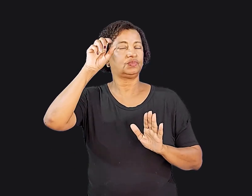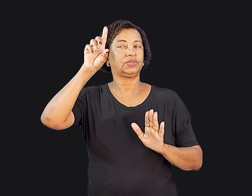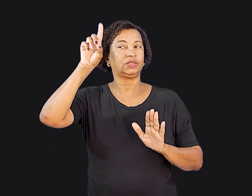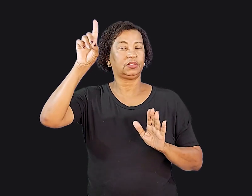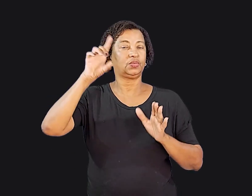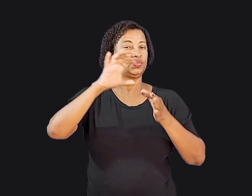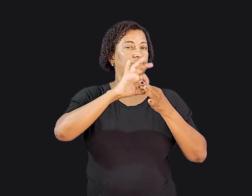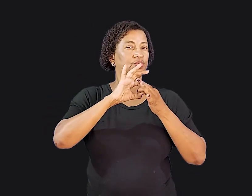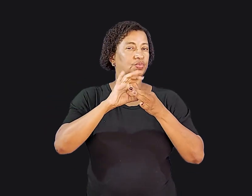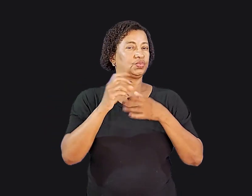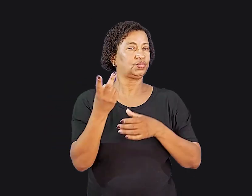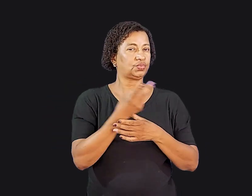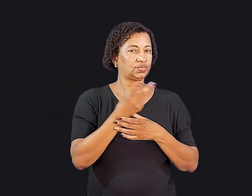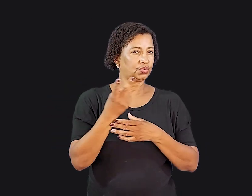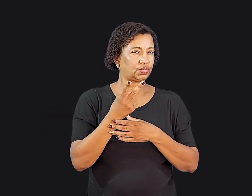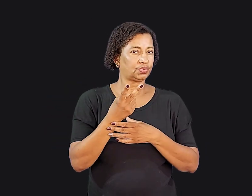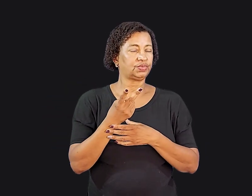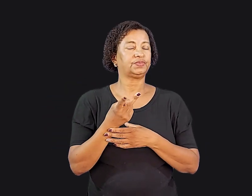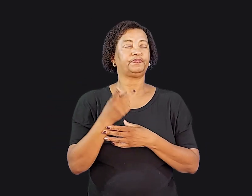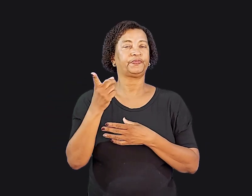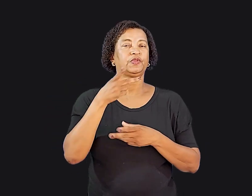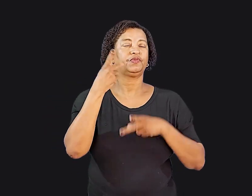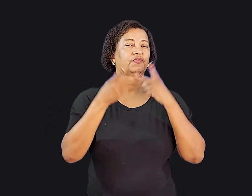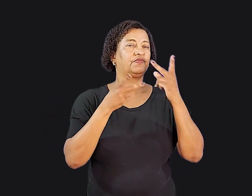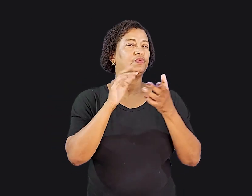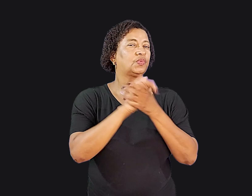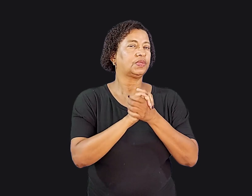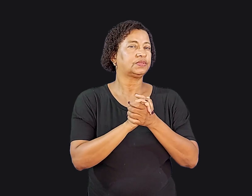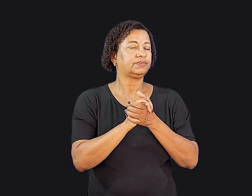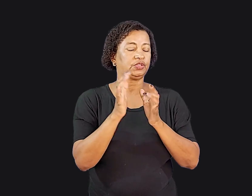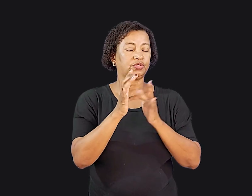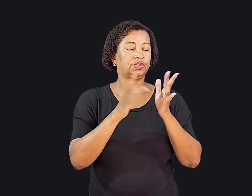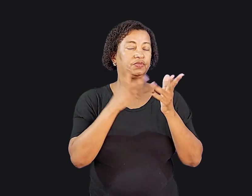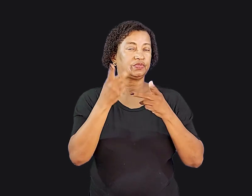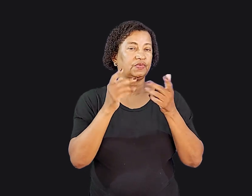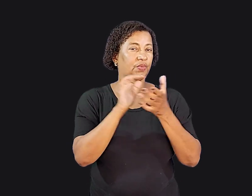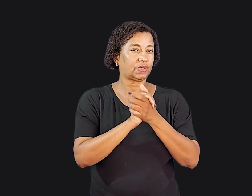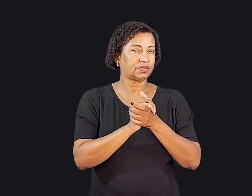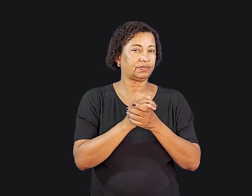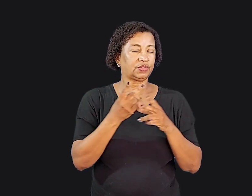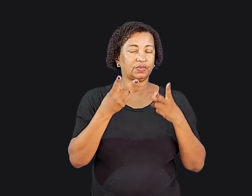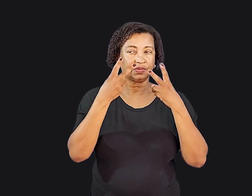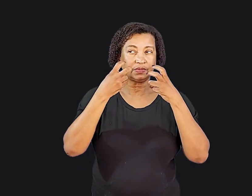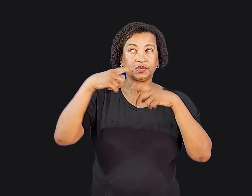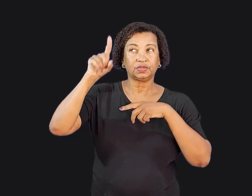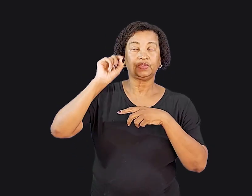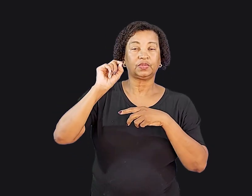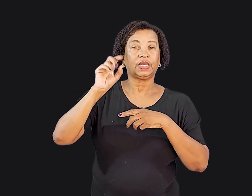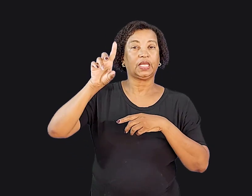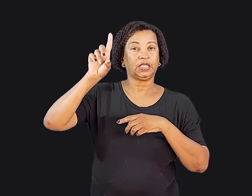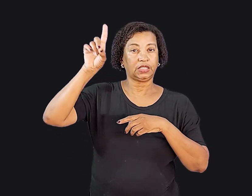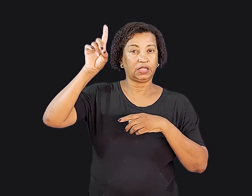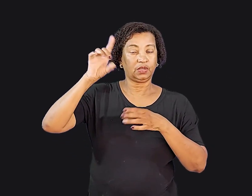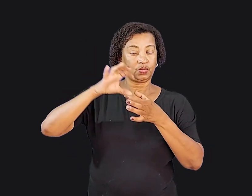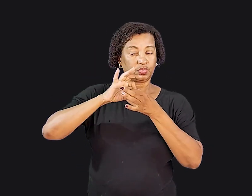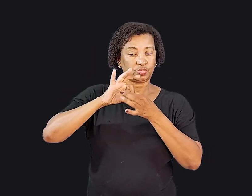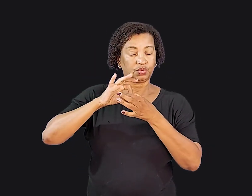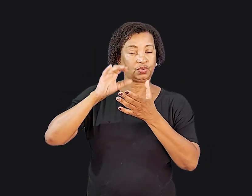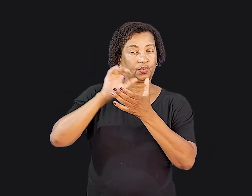uniu. Jesus definiu um casamento aos olhos de Deus da seguinte forma: o que Deus uniu, isso é um casamento, a